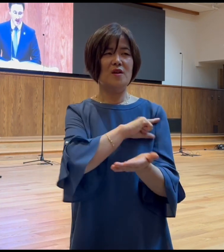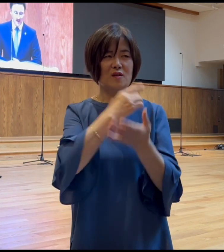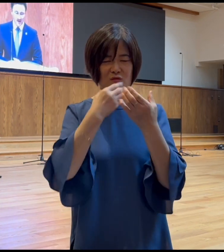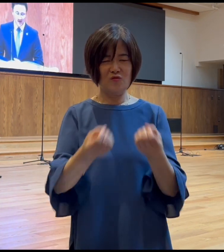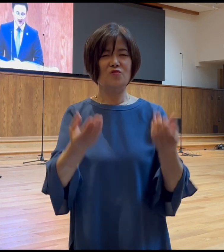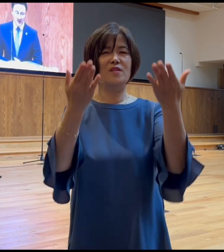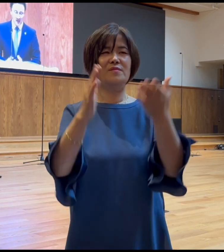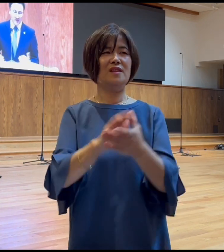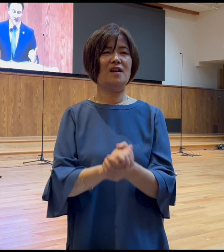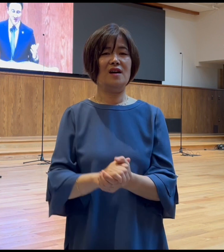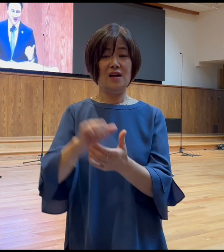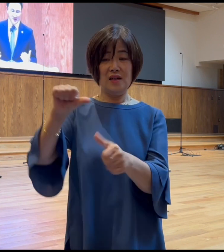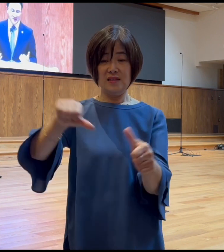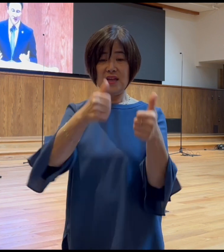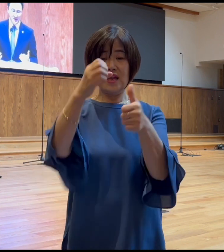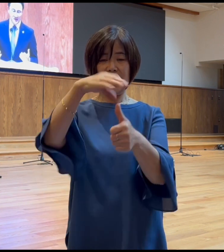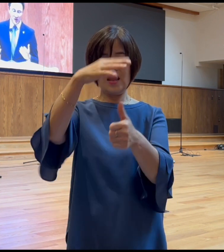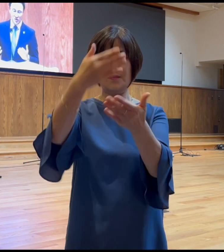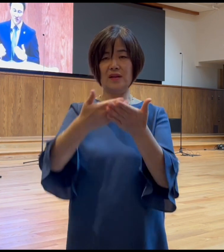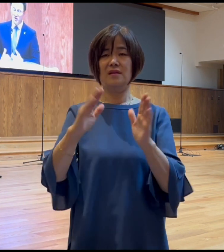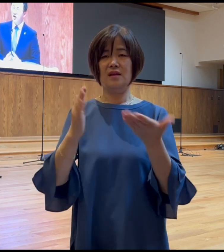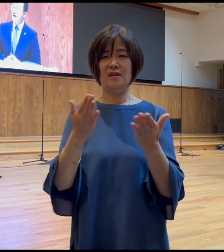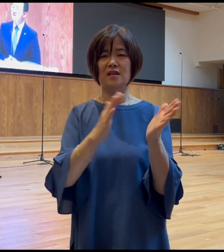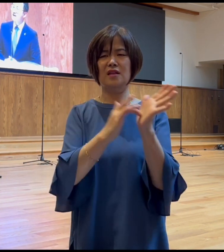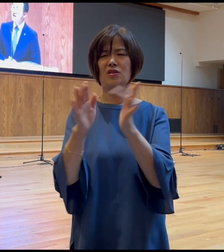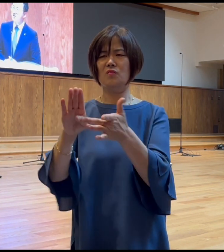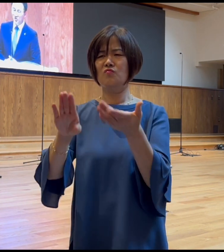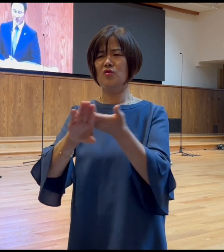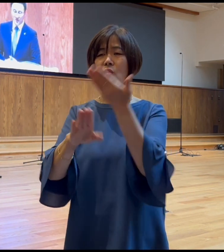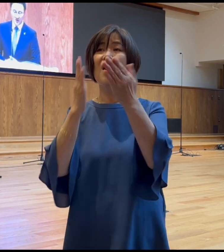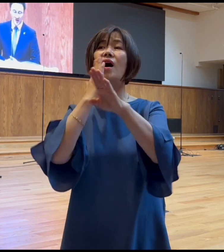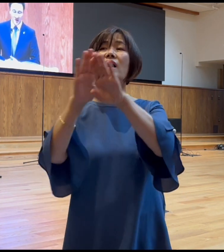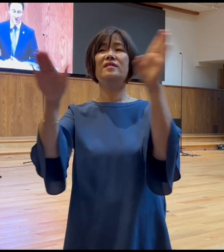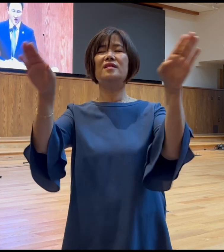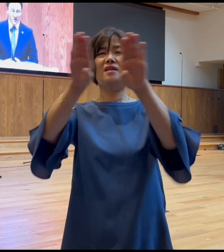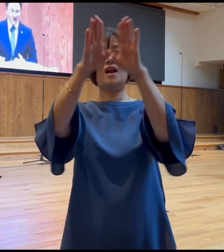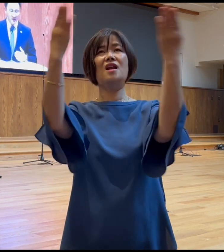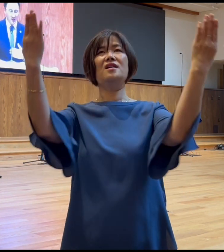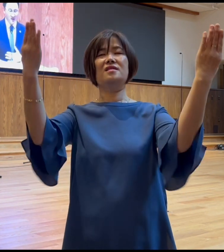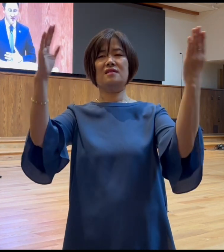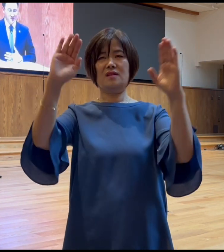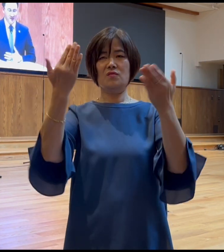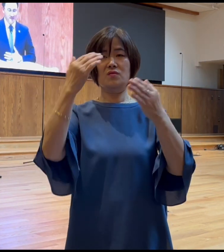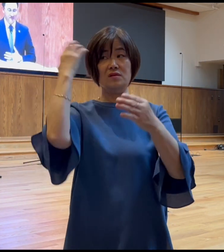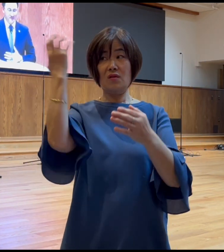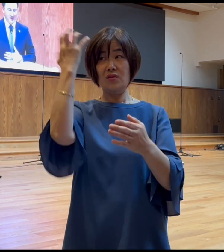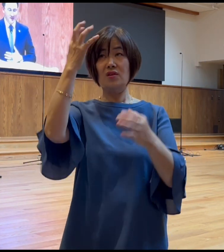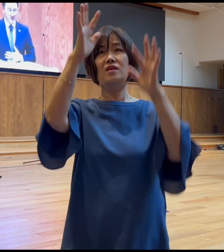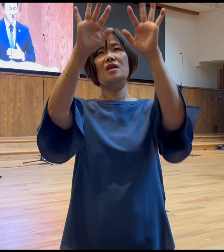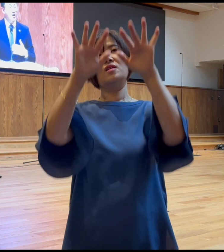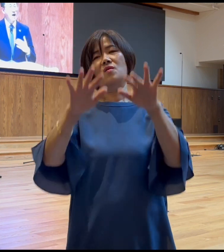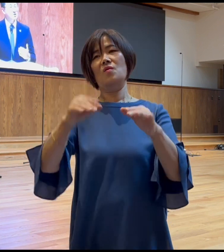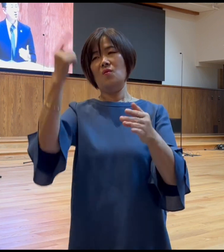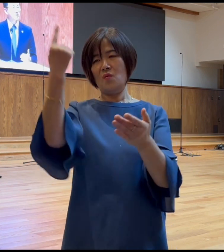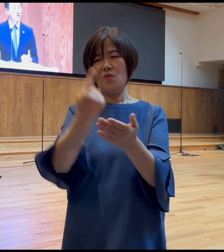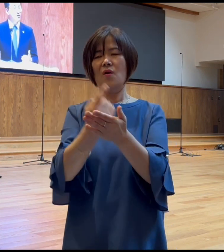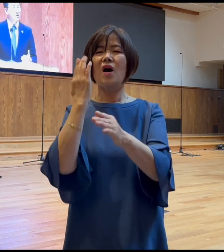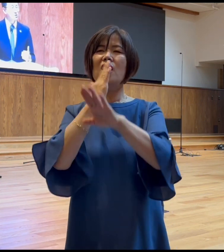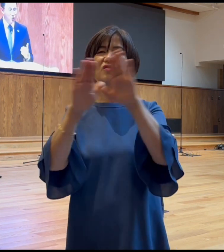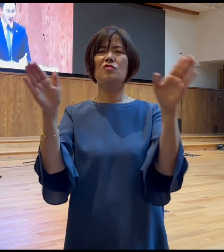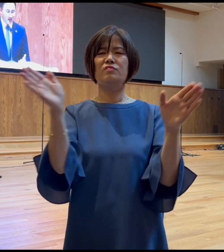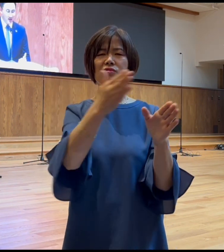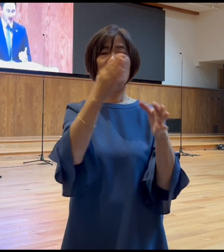축복합니다. 세례 받으시는 예수님 위로 하늘이 갈라졌고 성령이 내려왔습니다. 이어